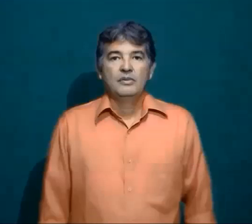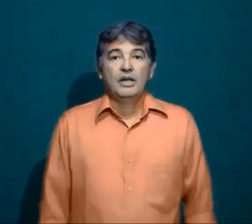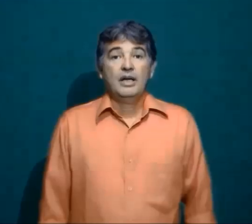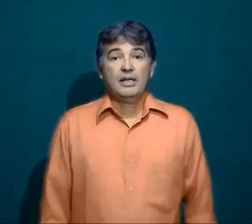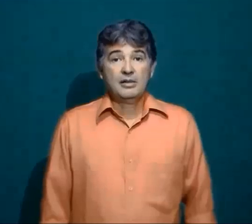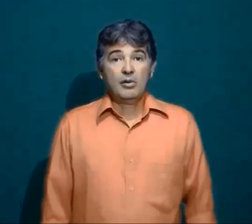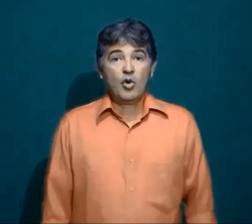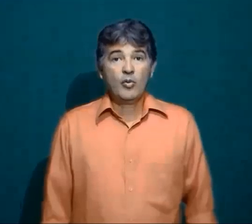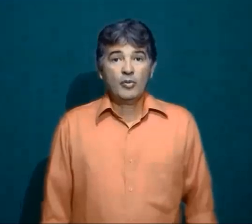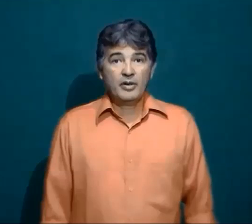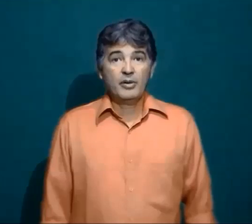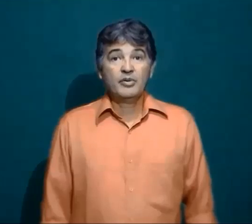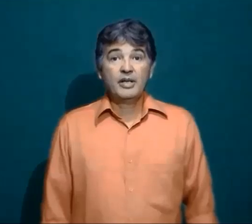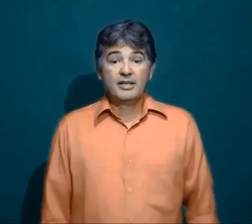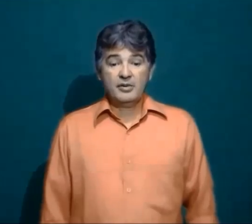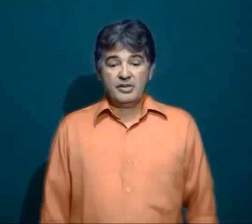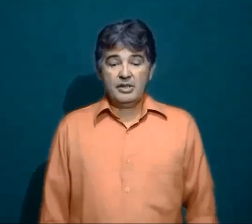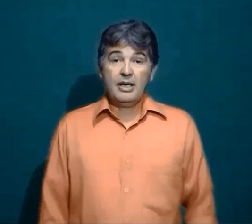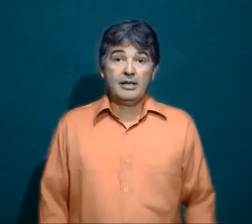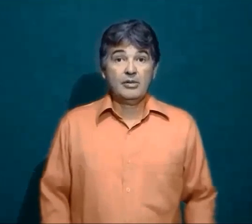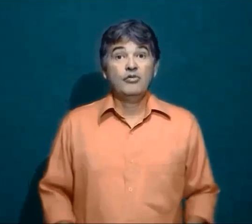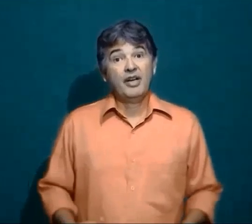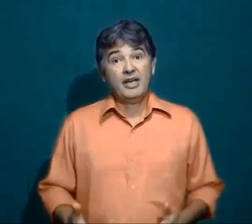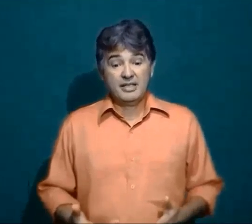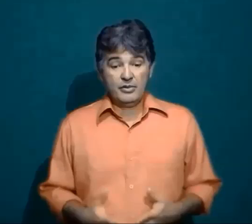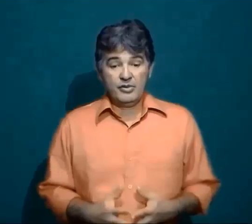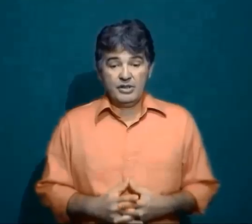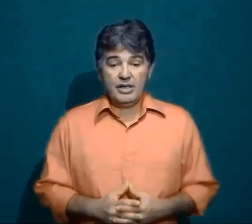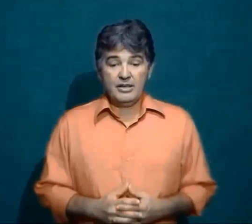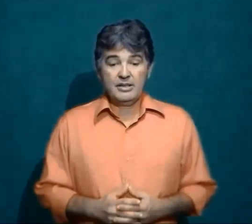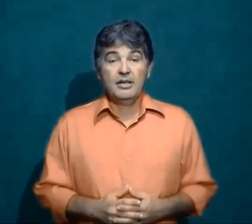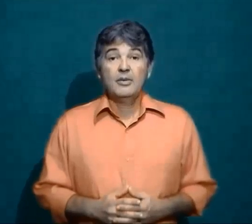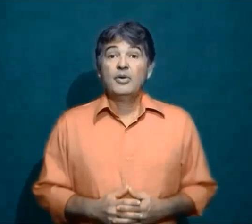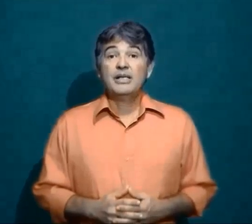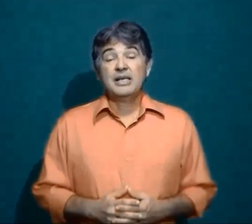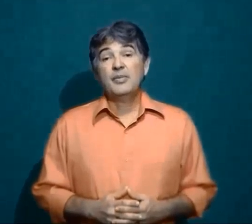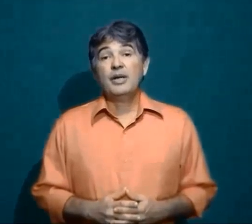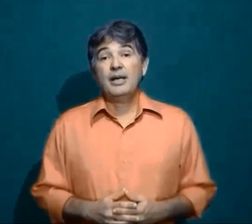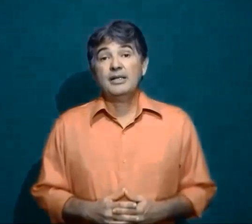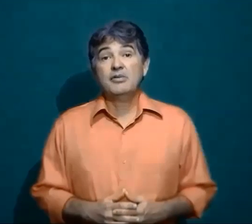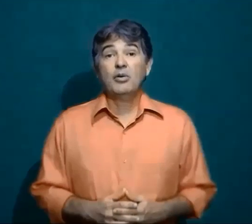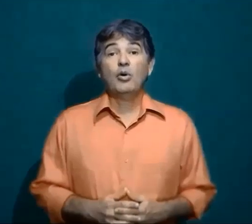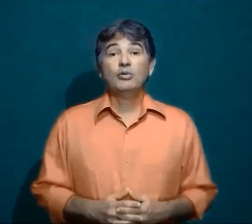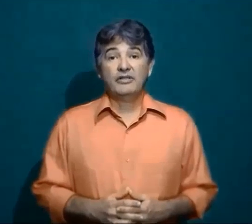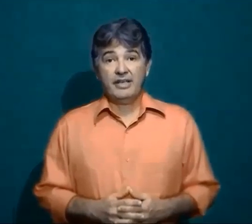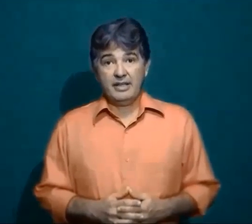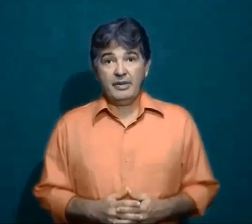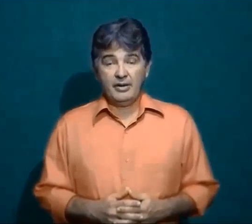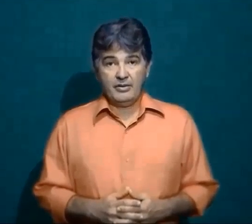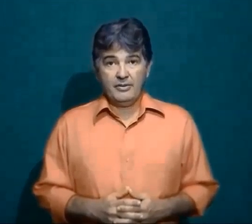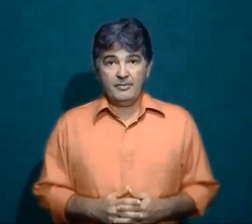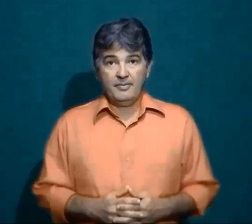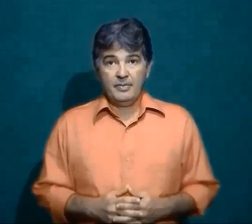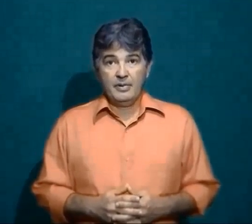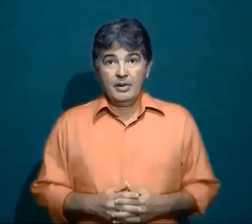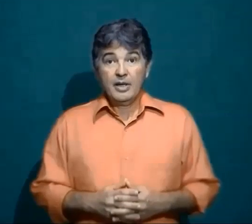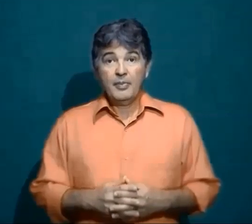Em relação ao corpo humano, a mudança dos sinais ou variação dos sinais, por exemplo, em relação à coluna vertebral, que